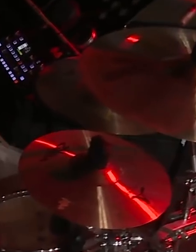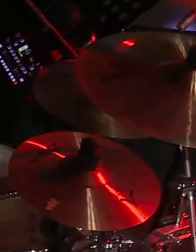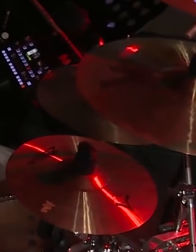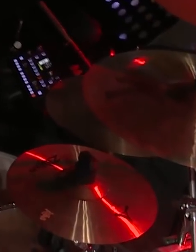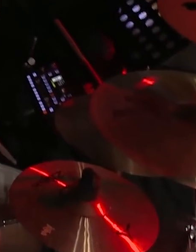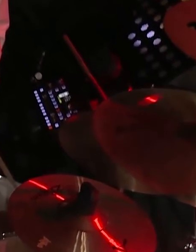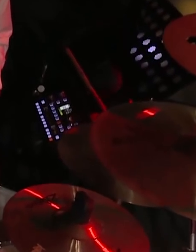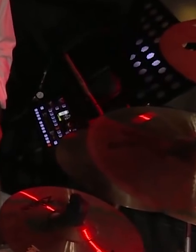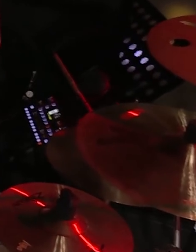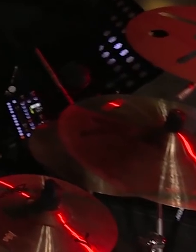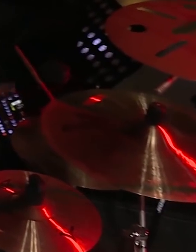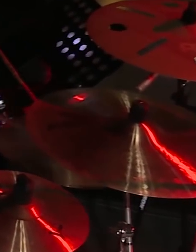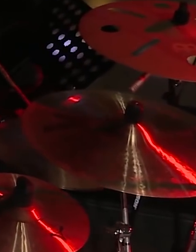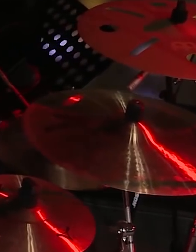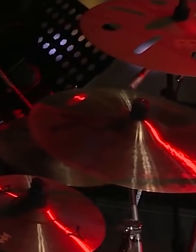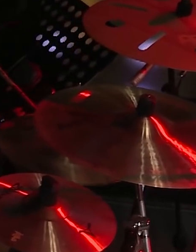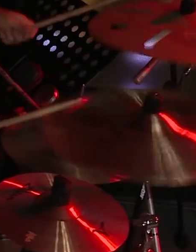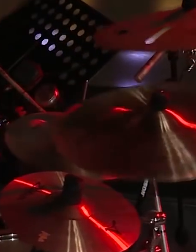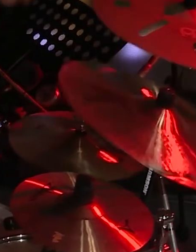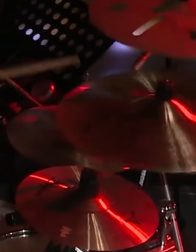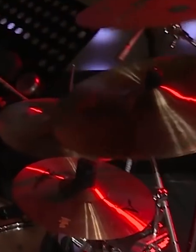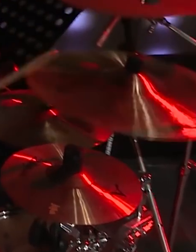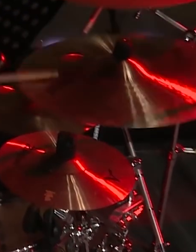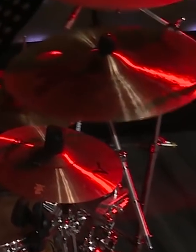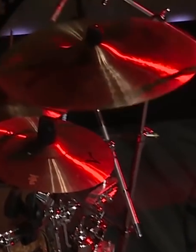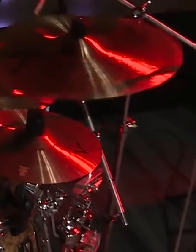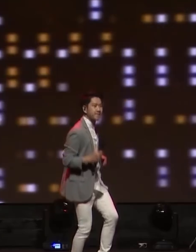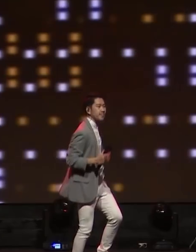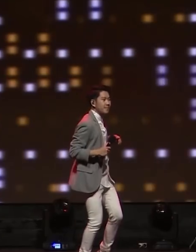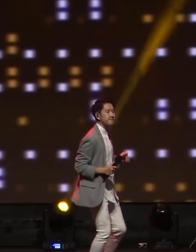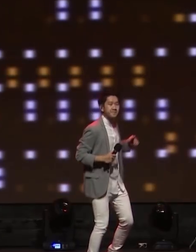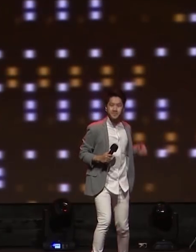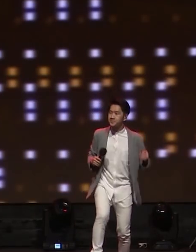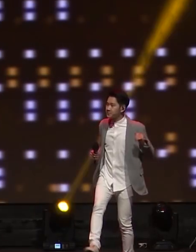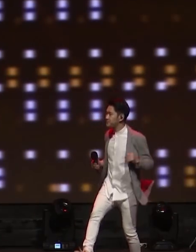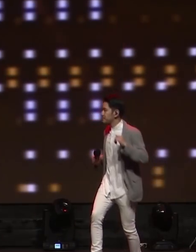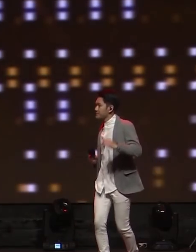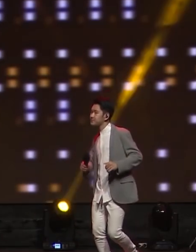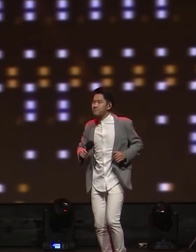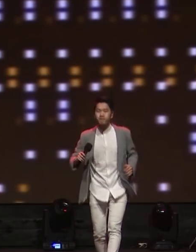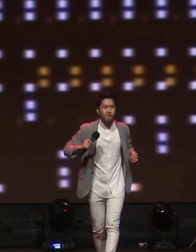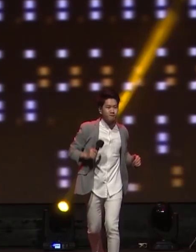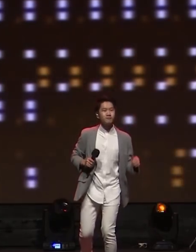kita melompat. 1, 2, 3, jump, jump, jump, jump.